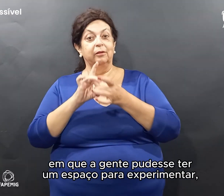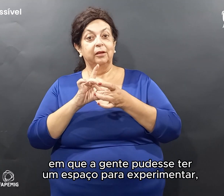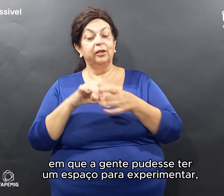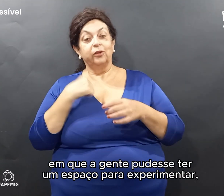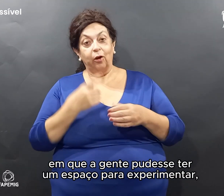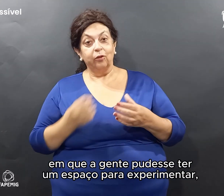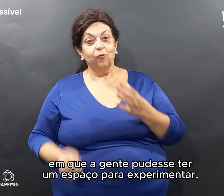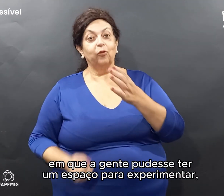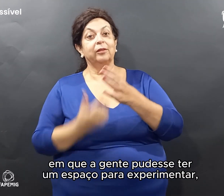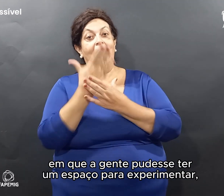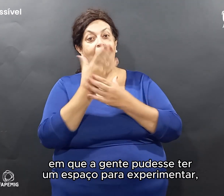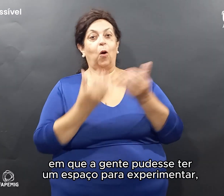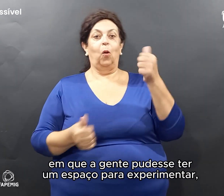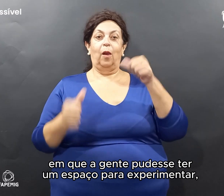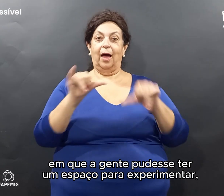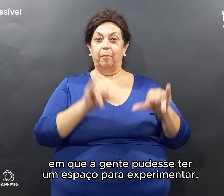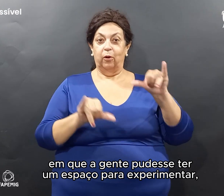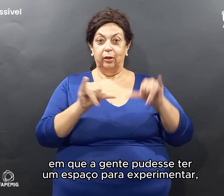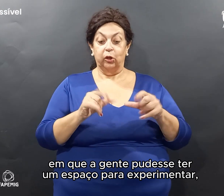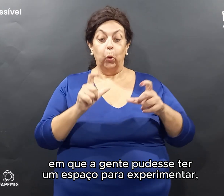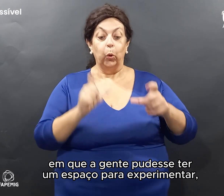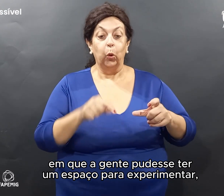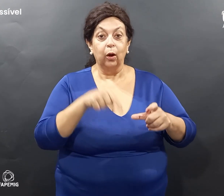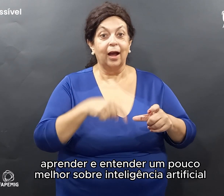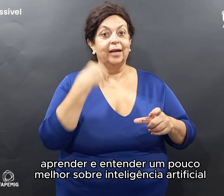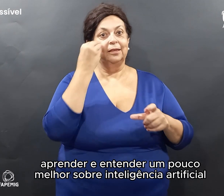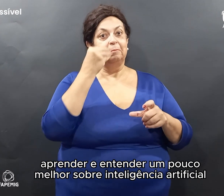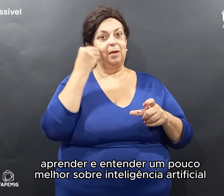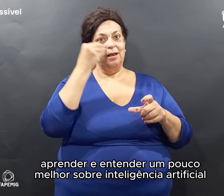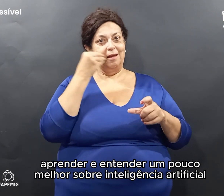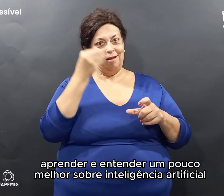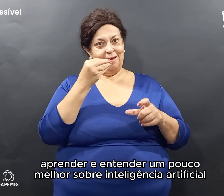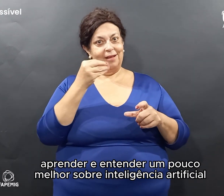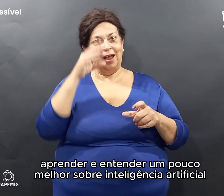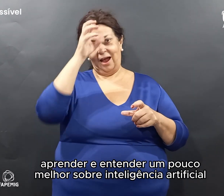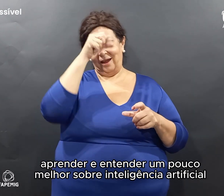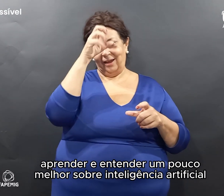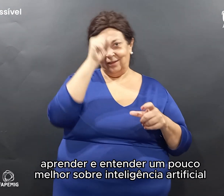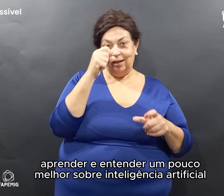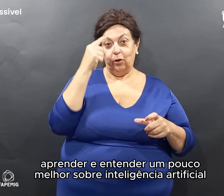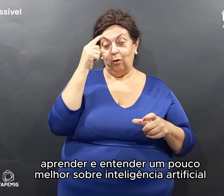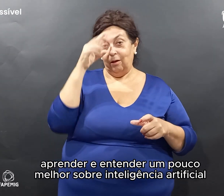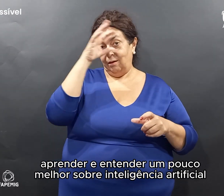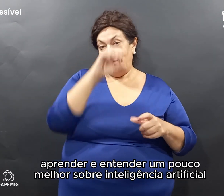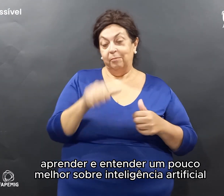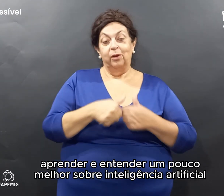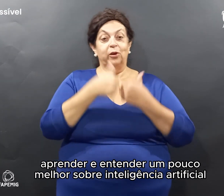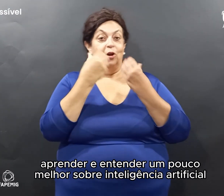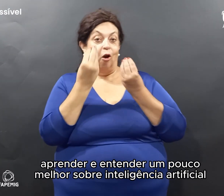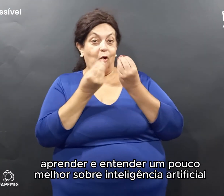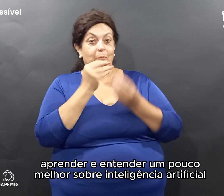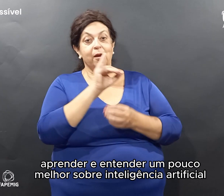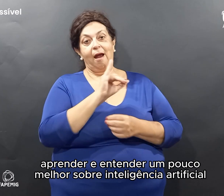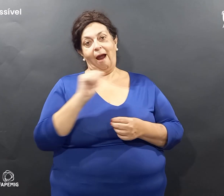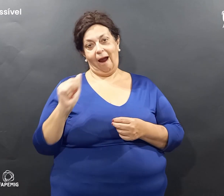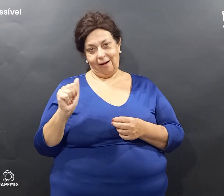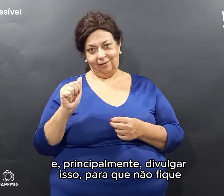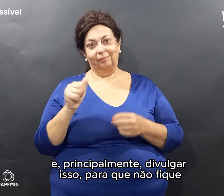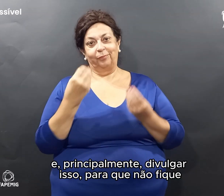que a gente pudesse ter um espaço para experimentar, aprender, entender um pouco melhor sobre inteligência artificial e,